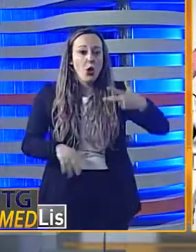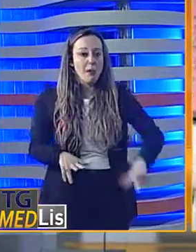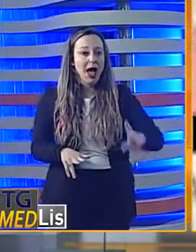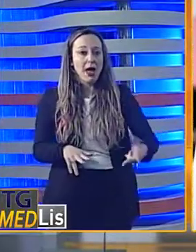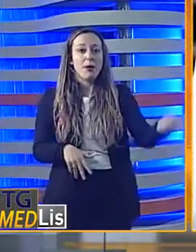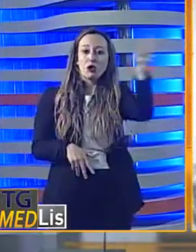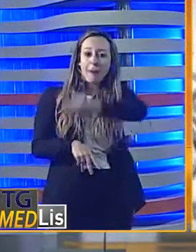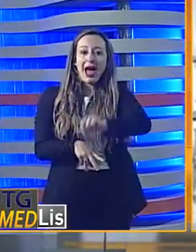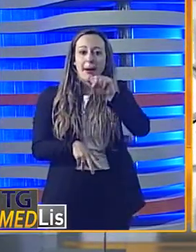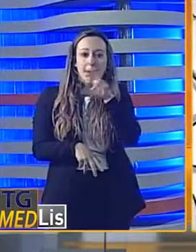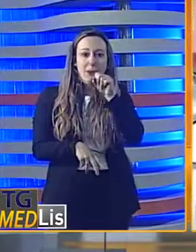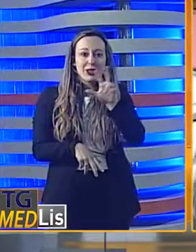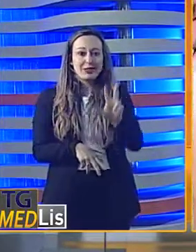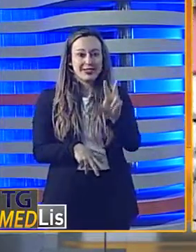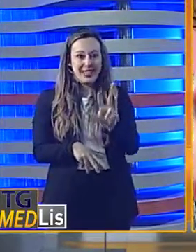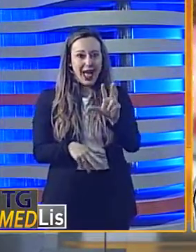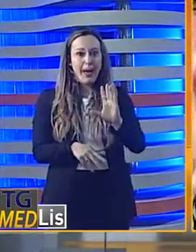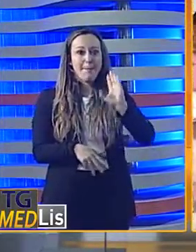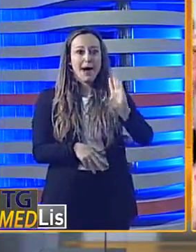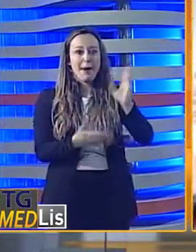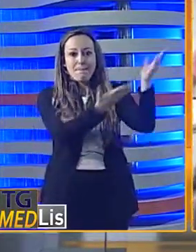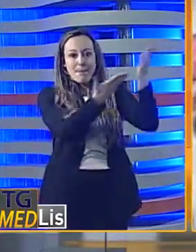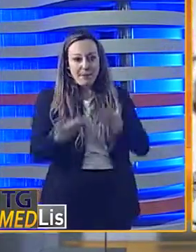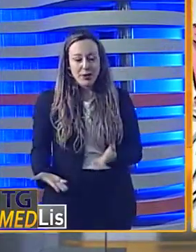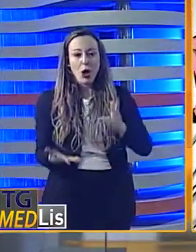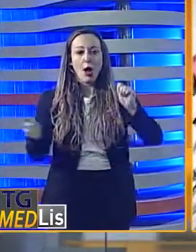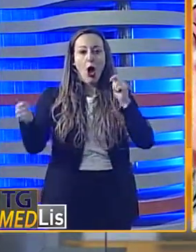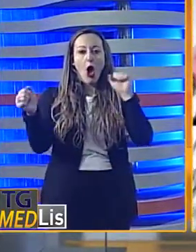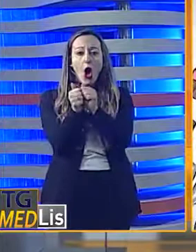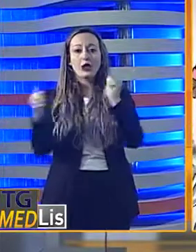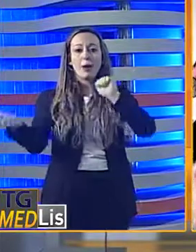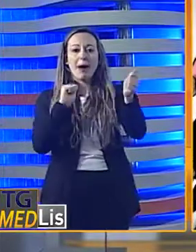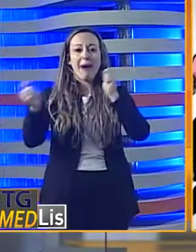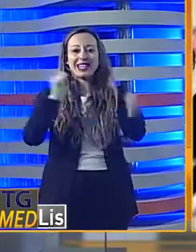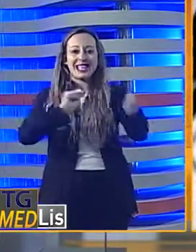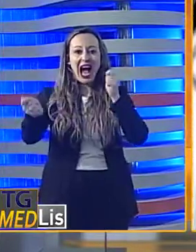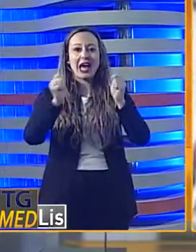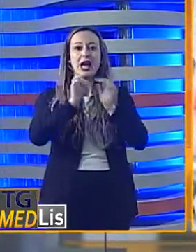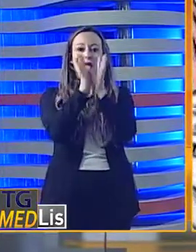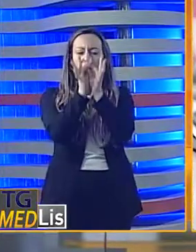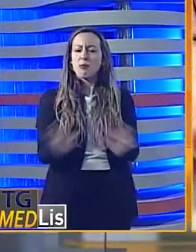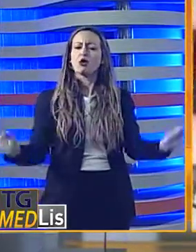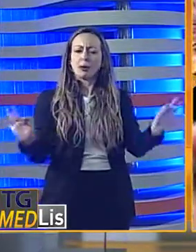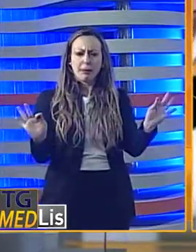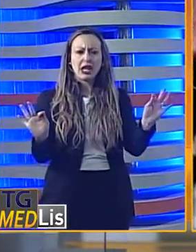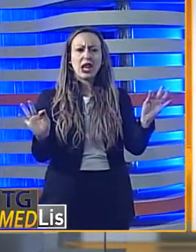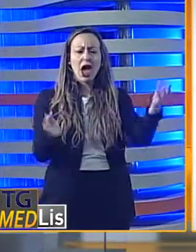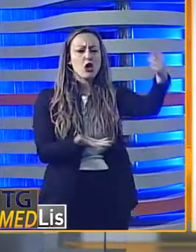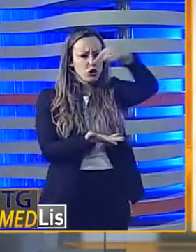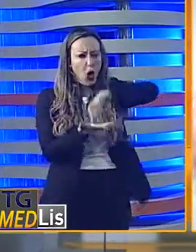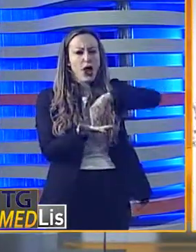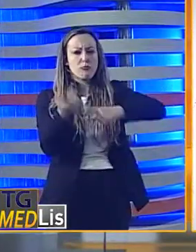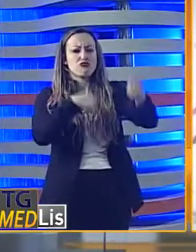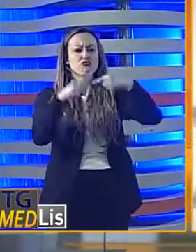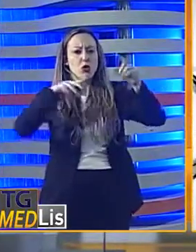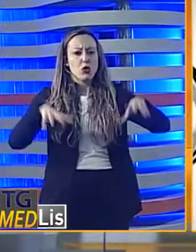Sport, calcio. Il Palermo domani alle 15 al Barbera contro il Pescara. Possibile il ritorno di due attaccanti